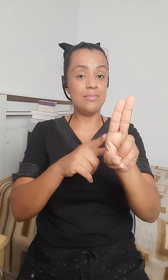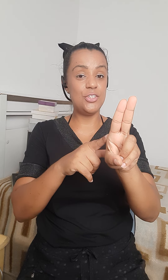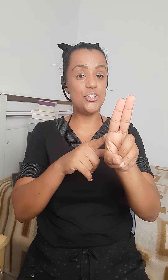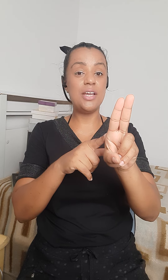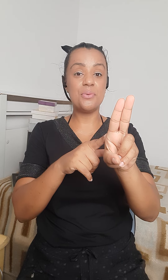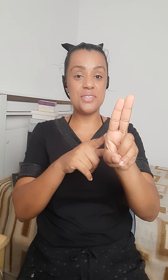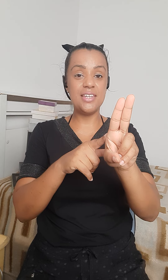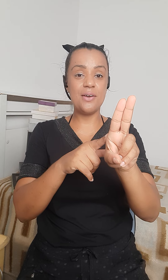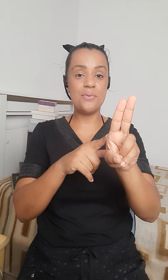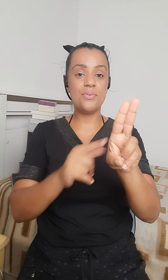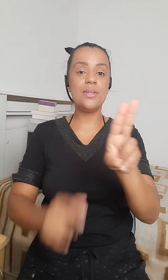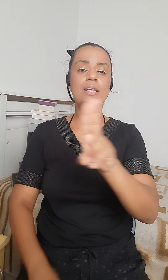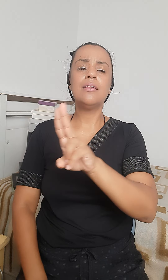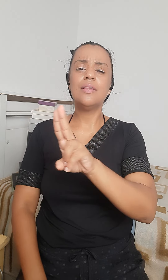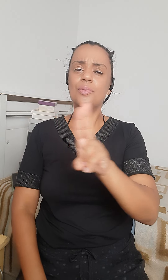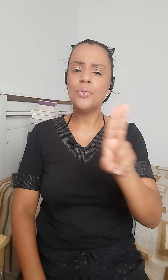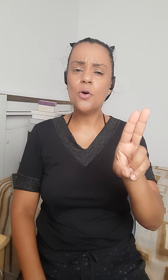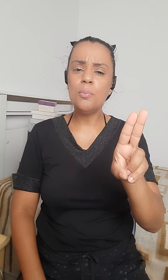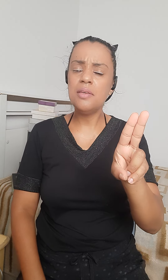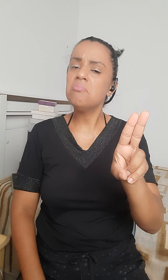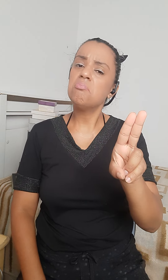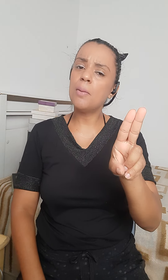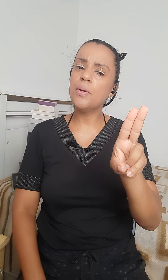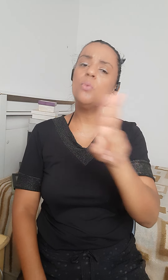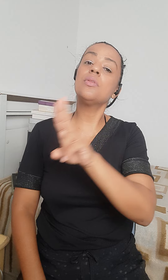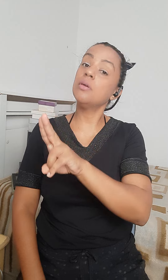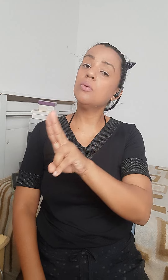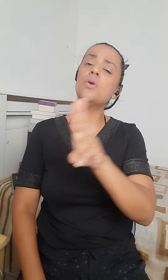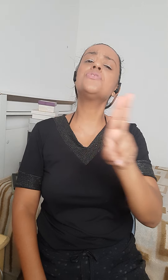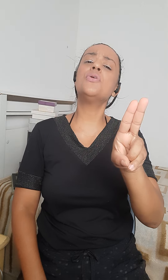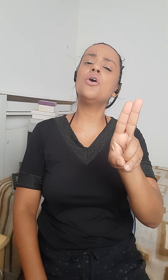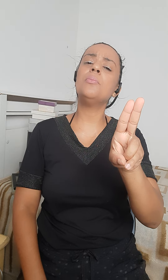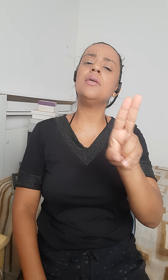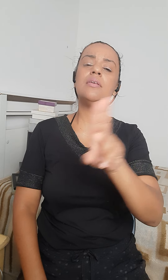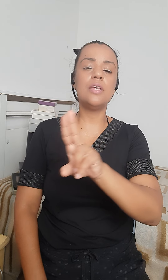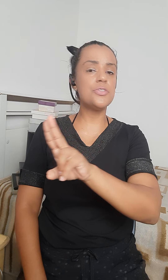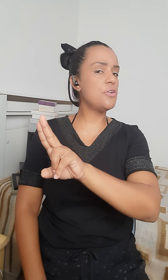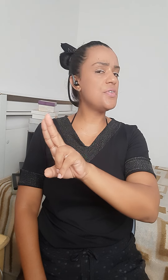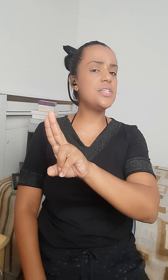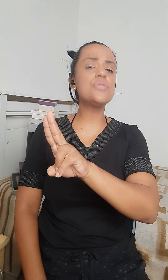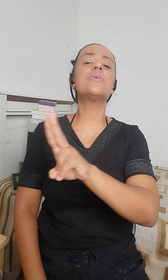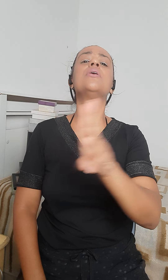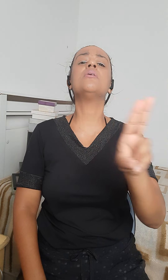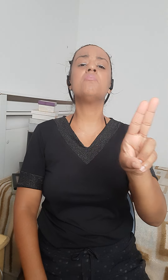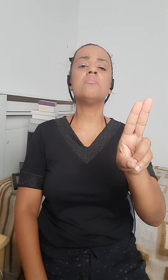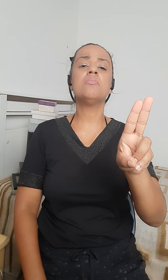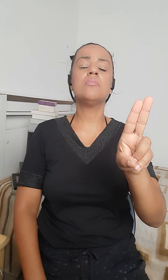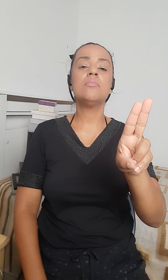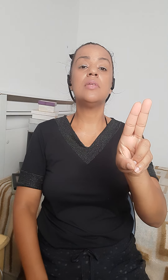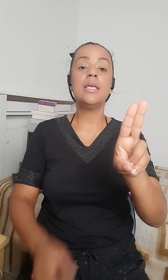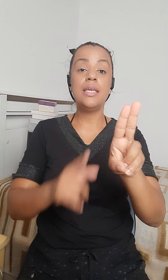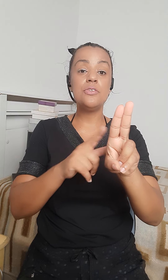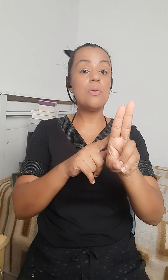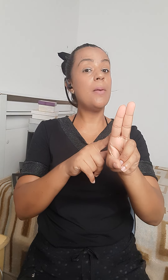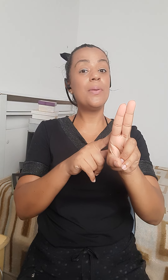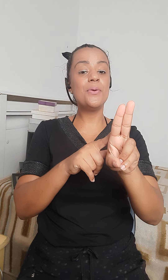já é um sinal. Nome, uma pergunta. Qual o seu nome? É só fazer isso aqui, ó. Isso é uma